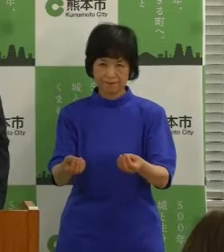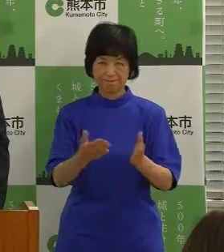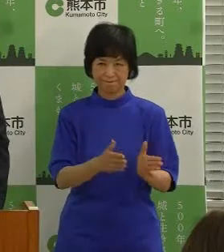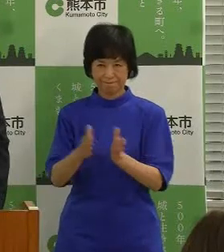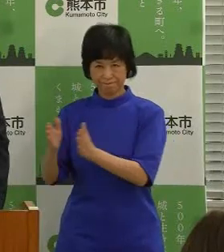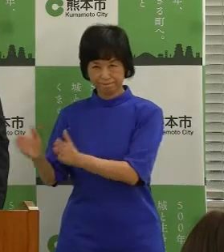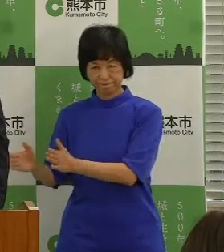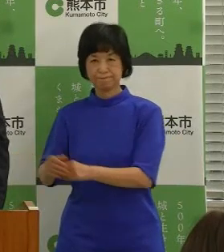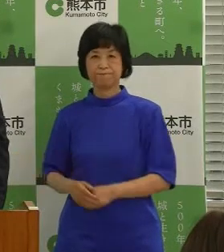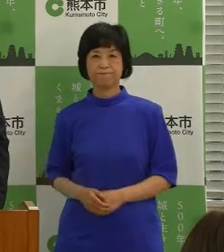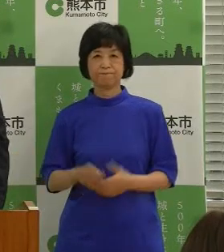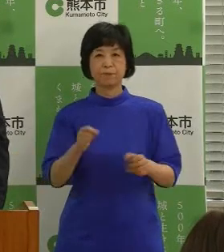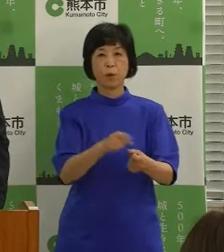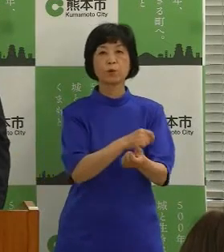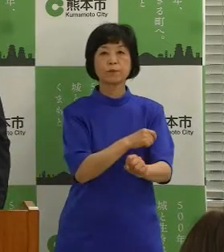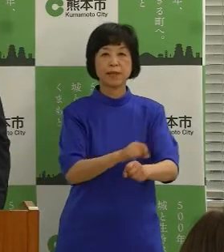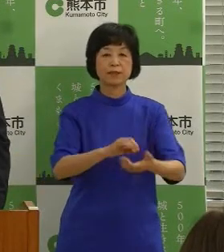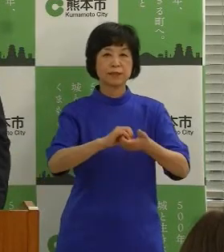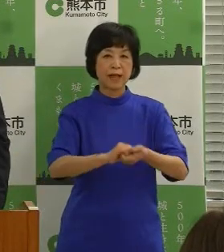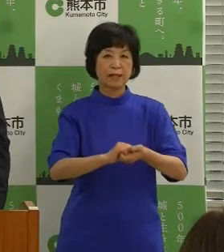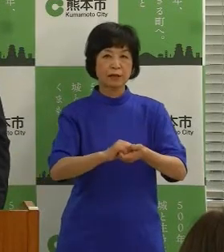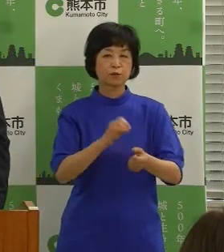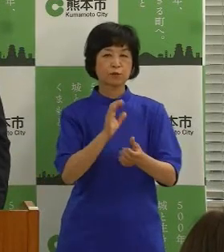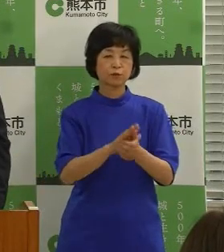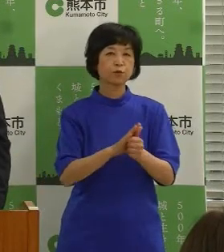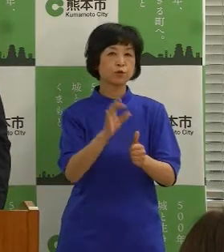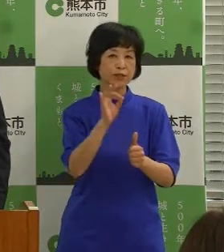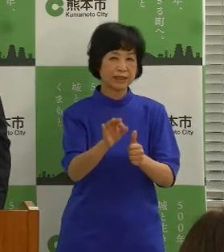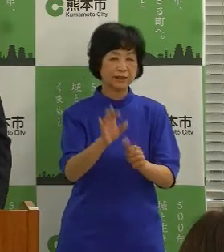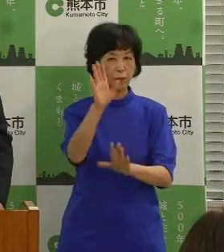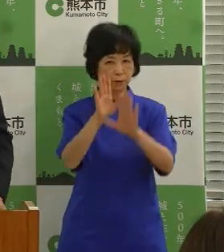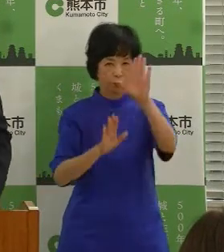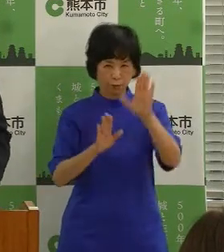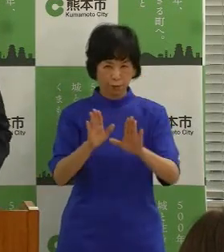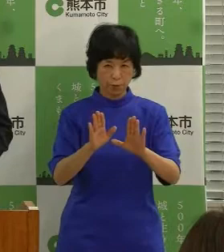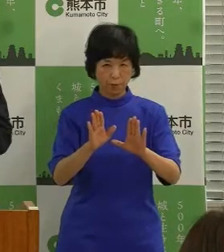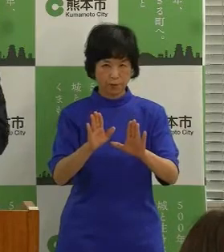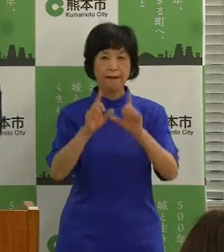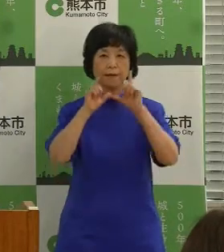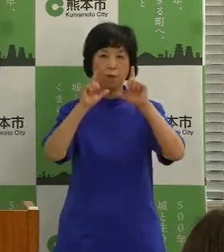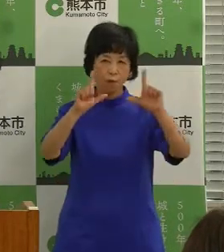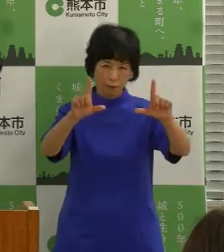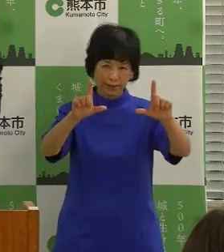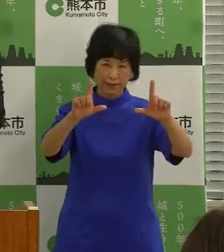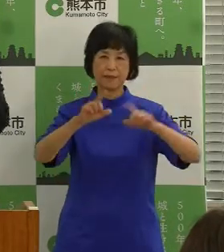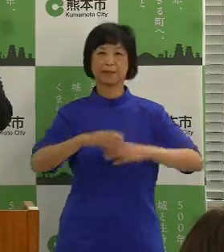次に特別定額給付金の給付状況についてご報告をいたします。